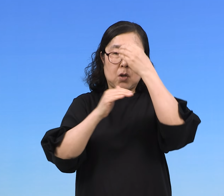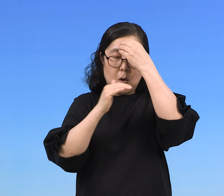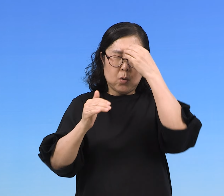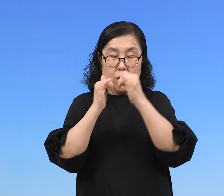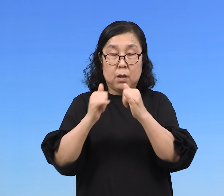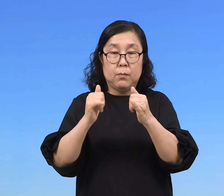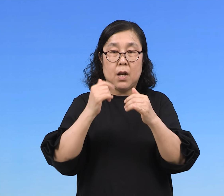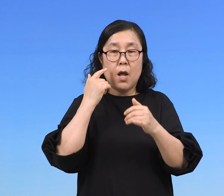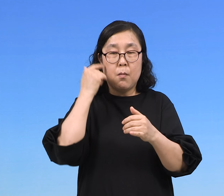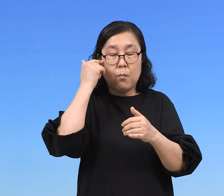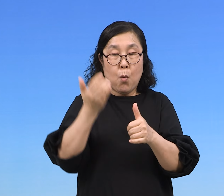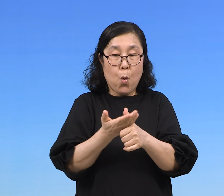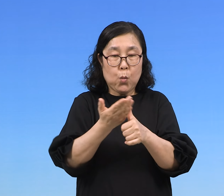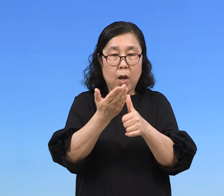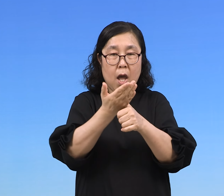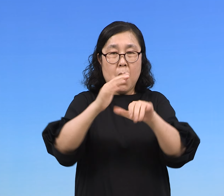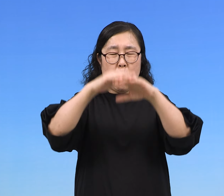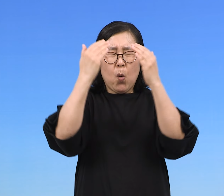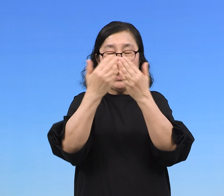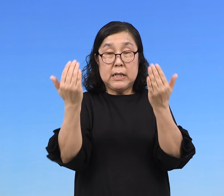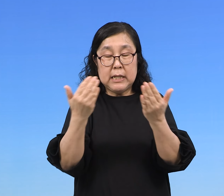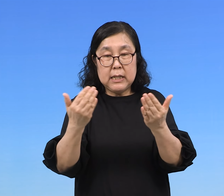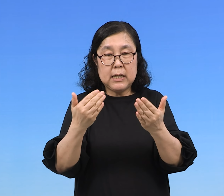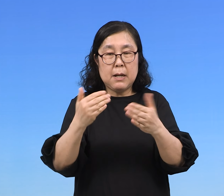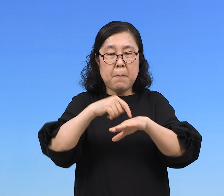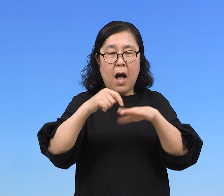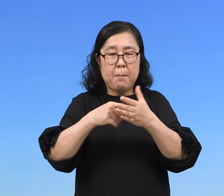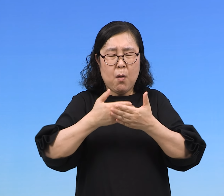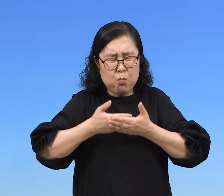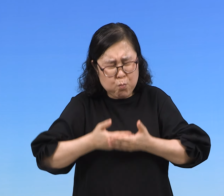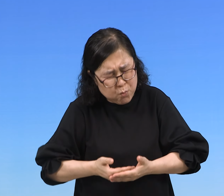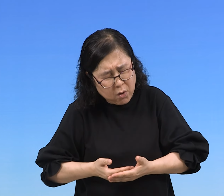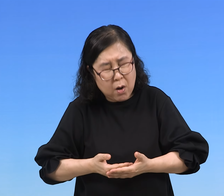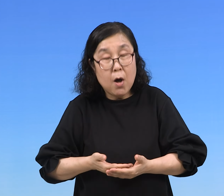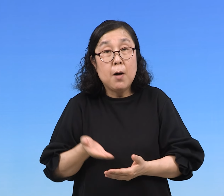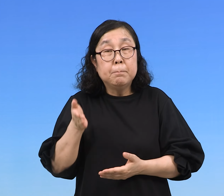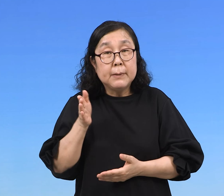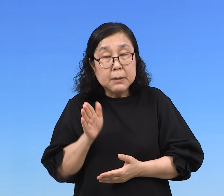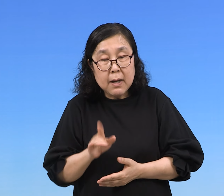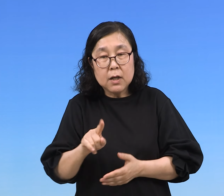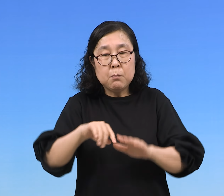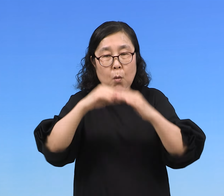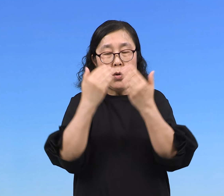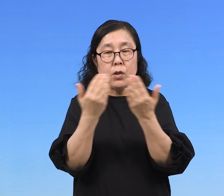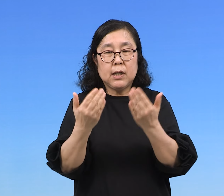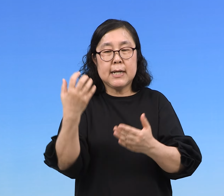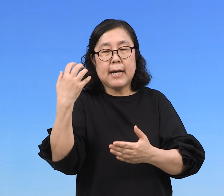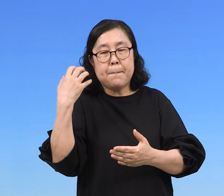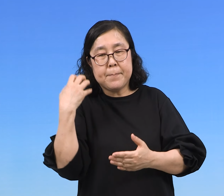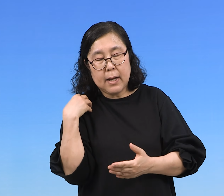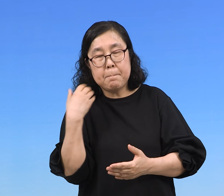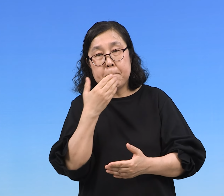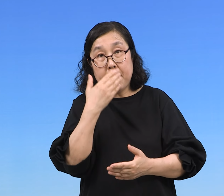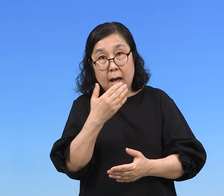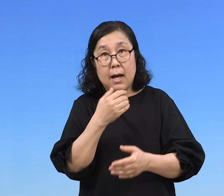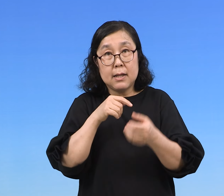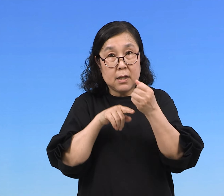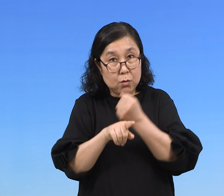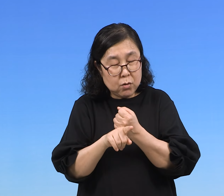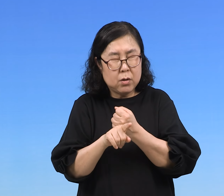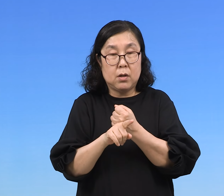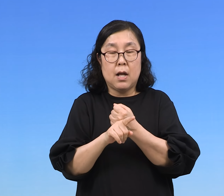하나라도 제대로 할 수 없을 만큼 무겁디 무거운 이 모든 것들을 감당할 수 있게 만드는 거, 매 새벽에 가장 신선할 때